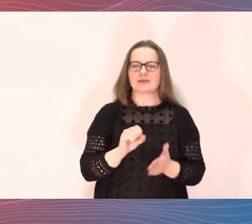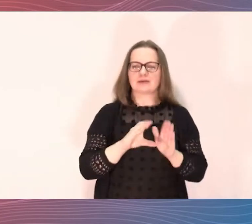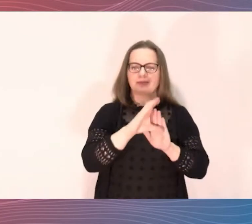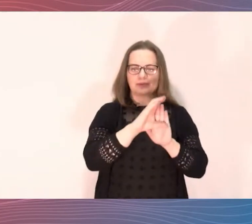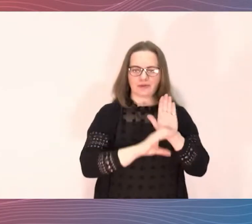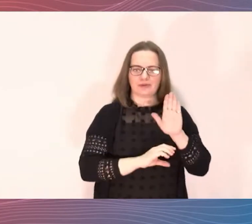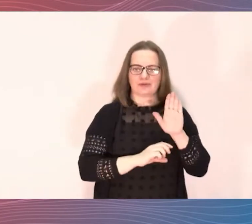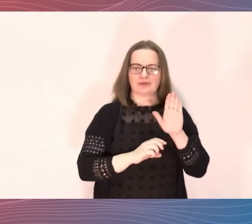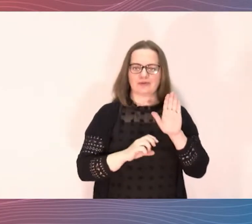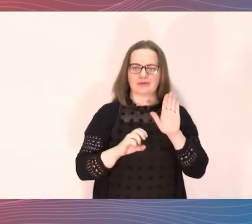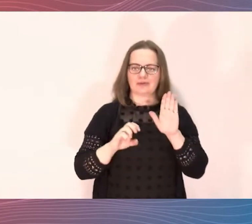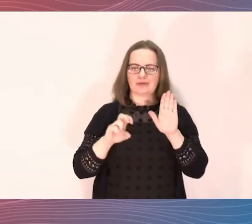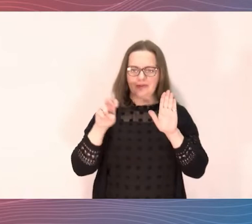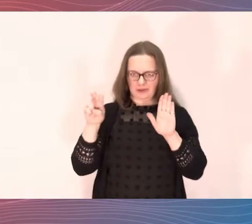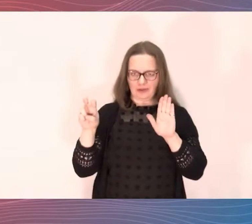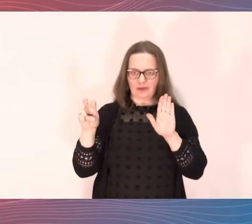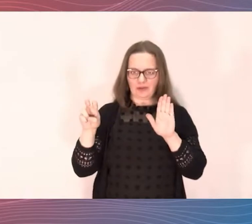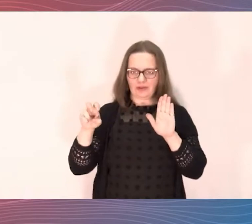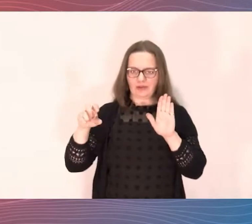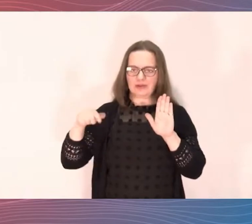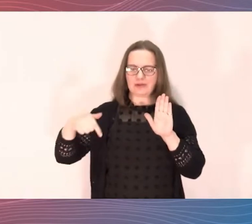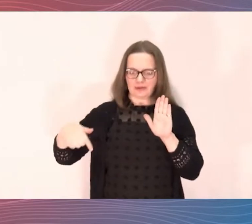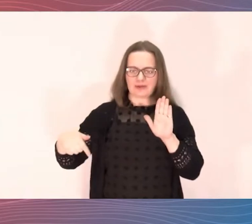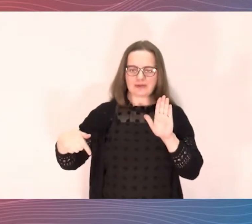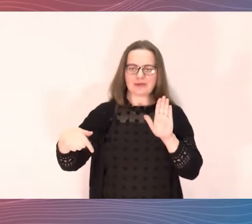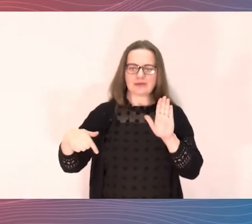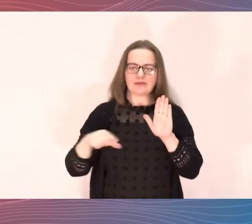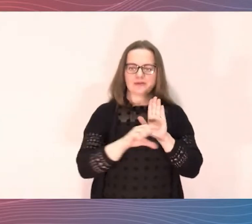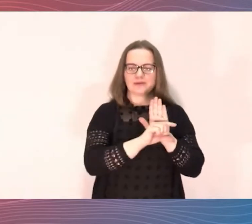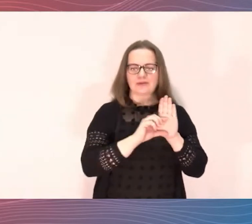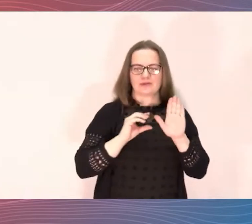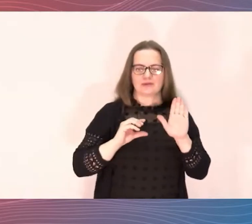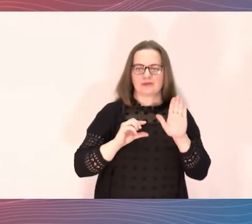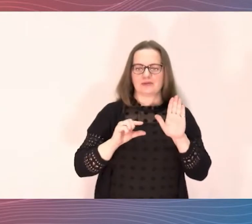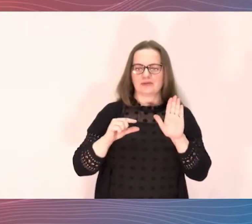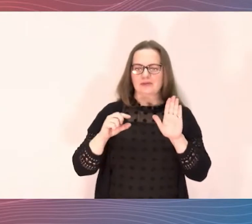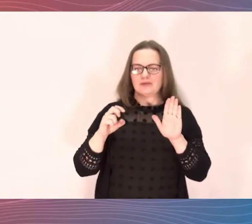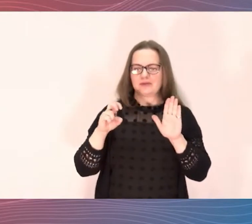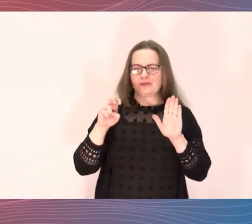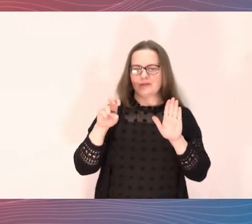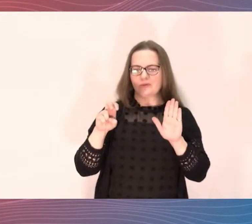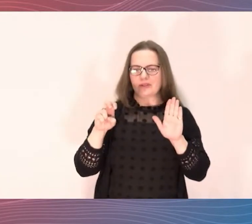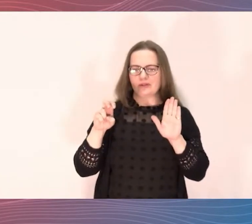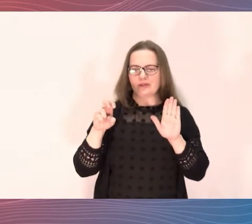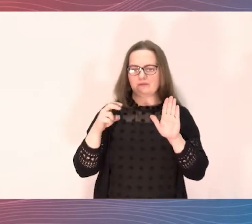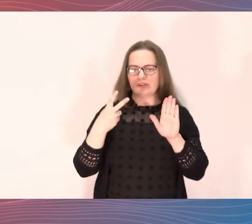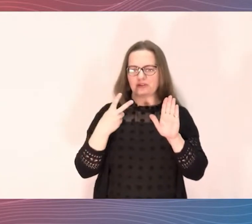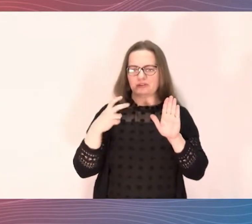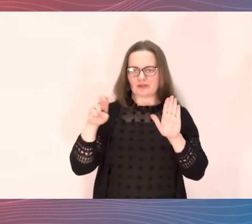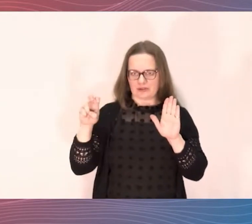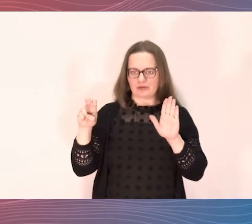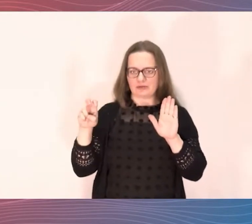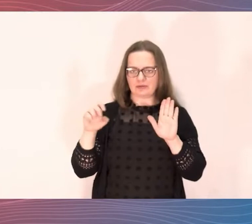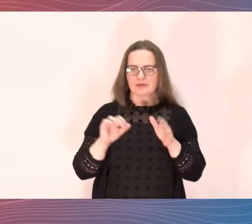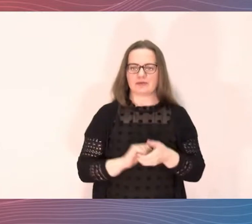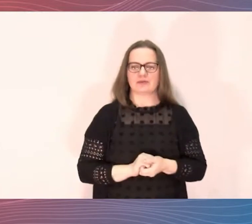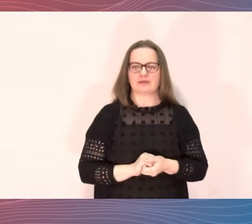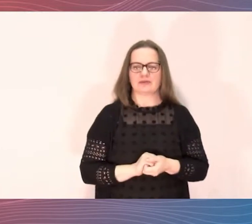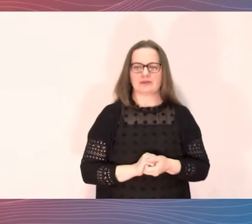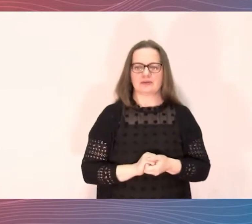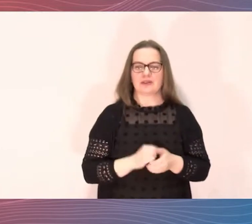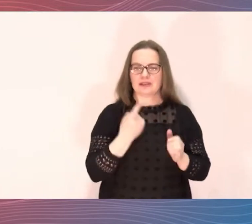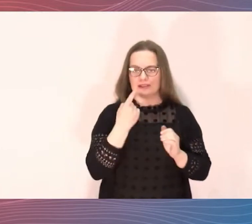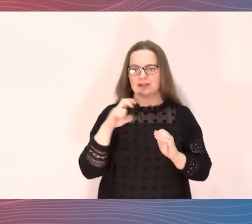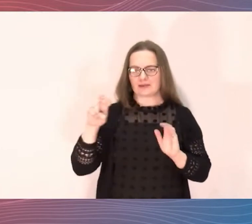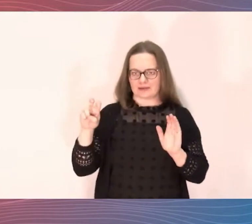arrependido e um coração humilde. Esse é o coração, irmãos, que vai ter espírito de